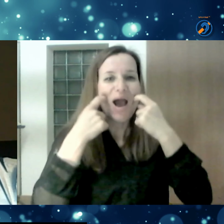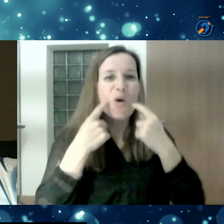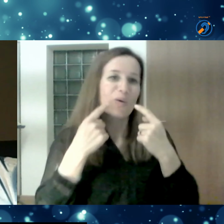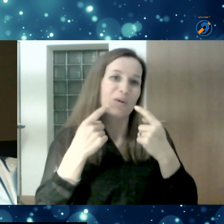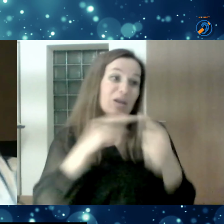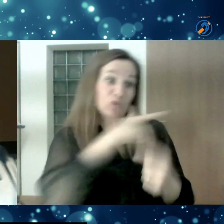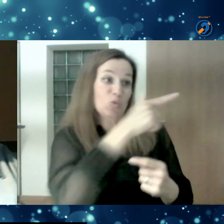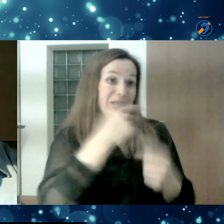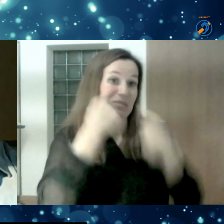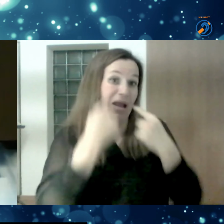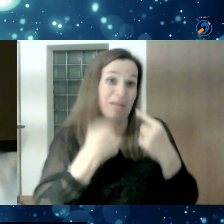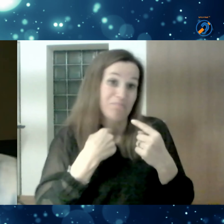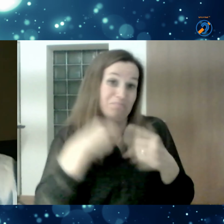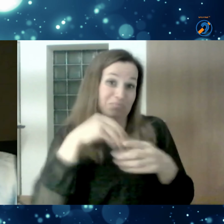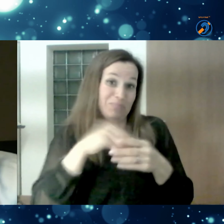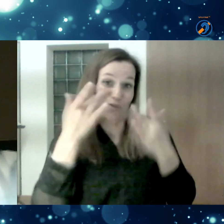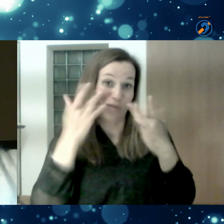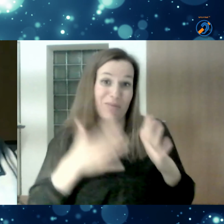oni.